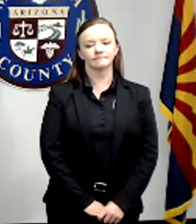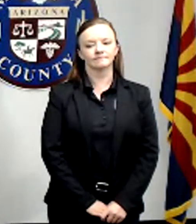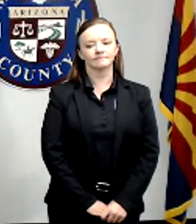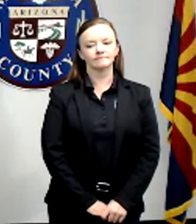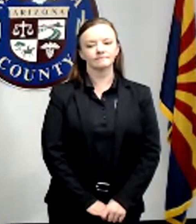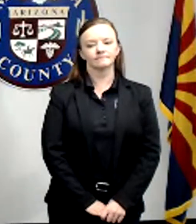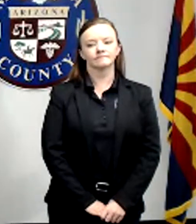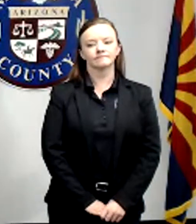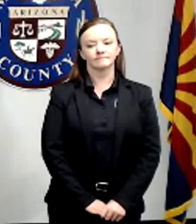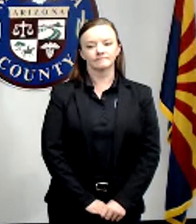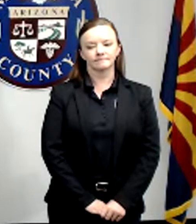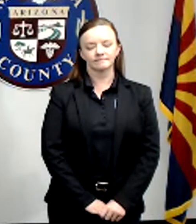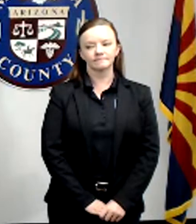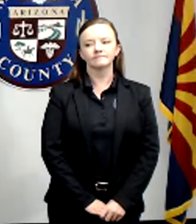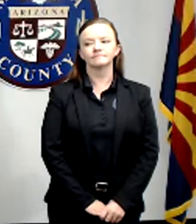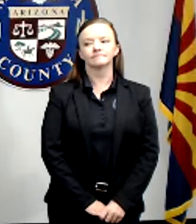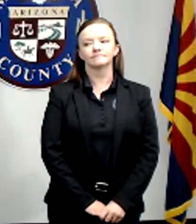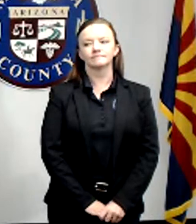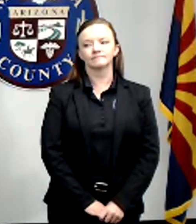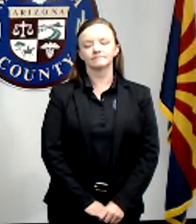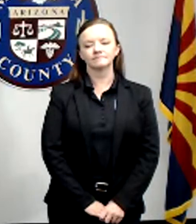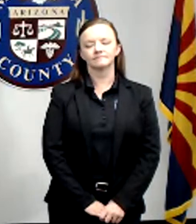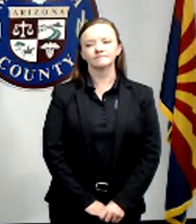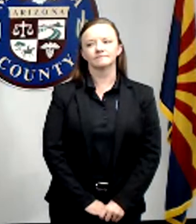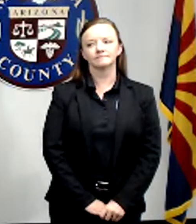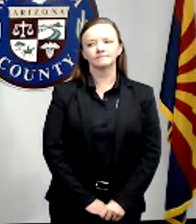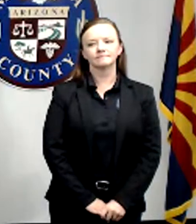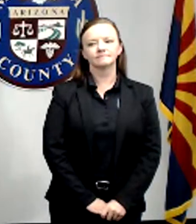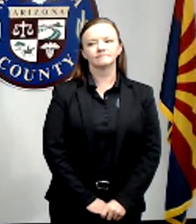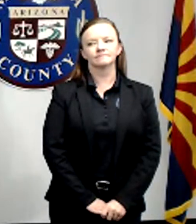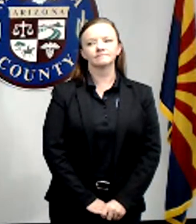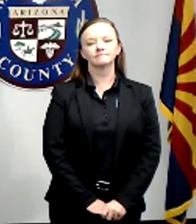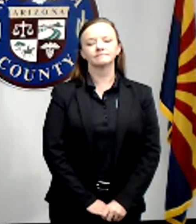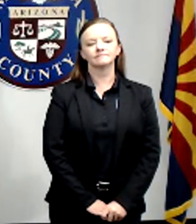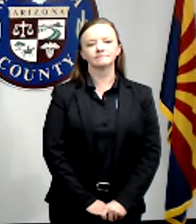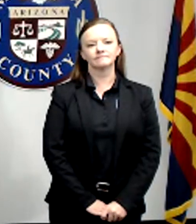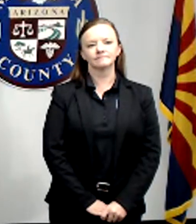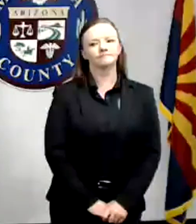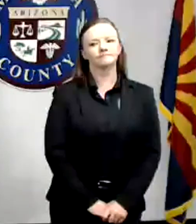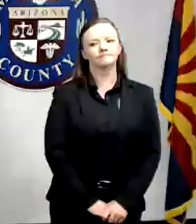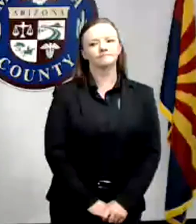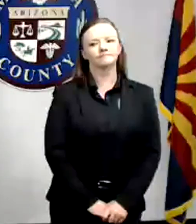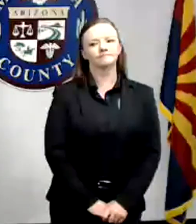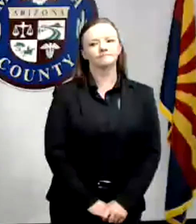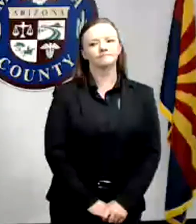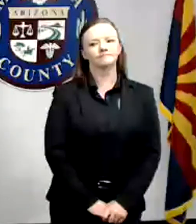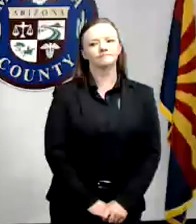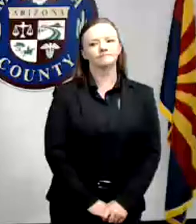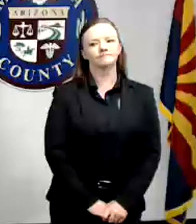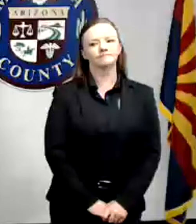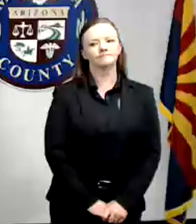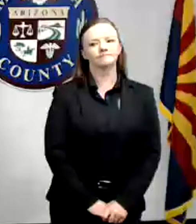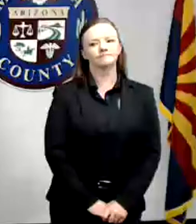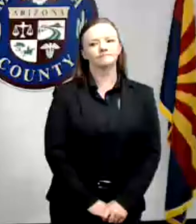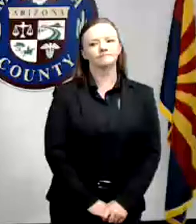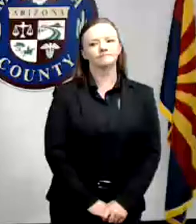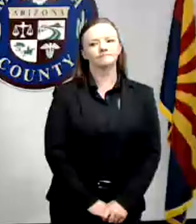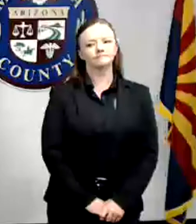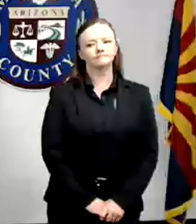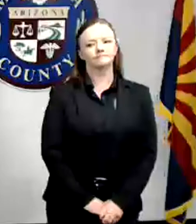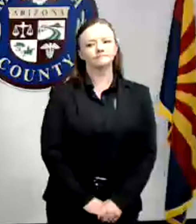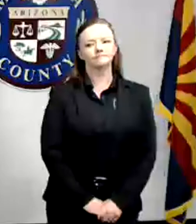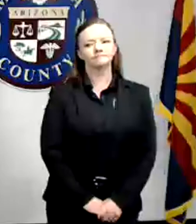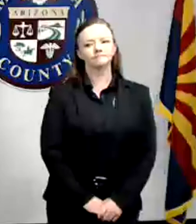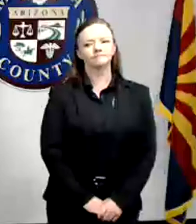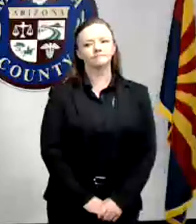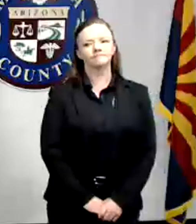para ayudarlos que estrictamente tengan la forma, el material adecuado de protección de la cara, las batas médicas, una vez